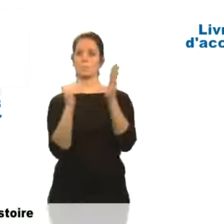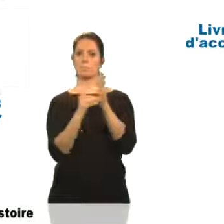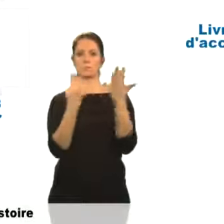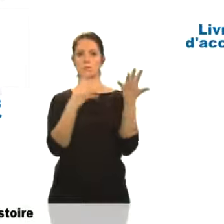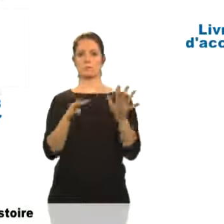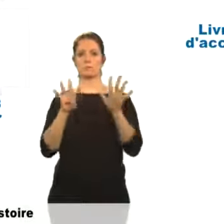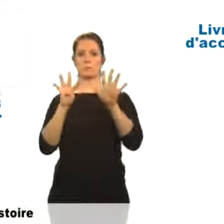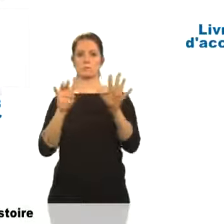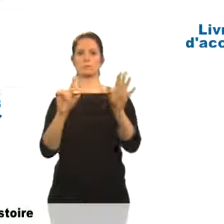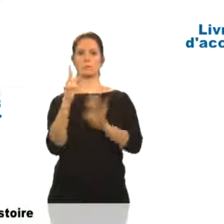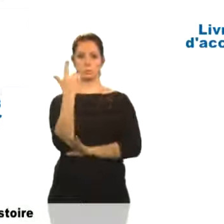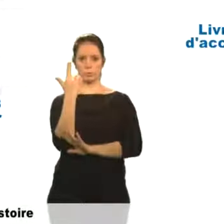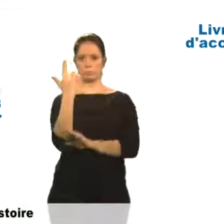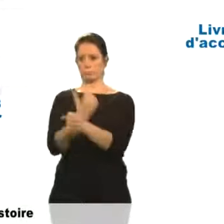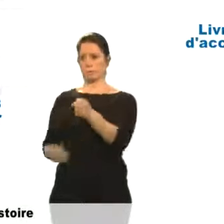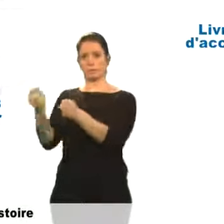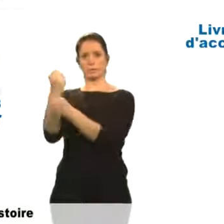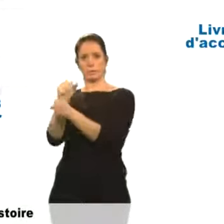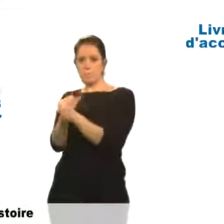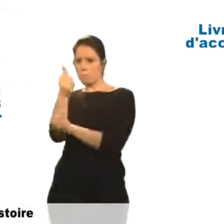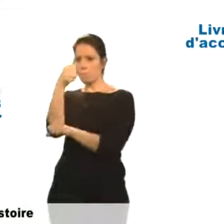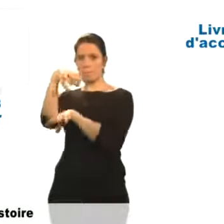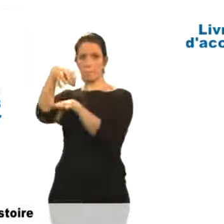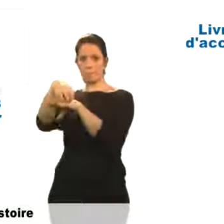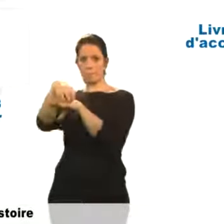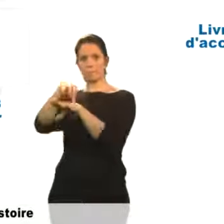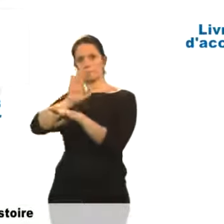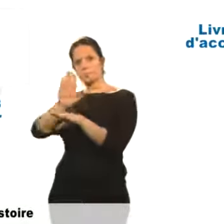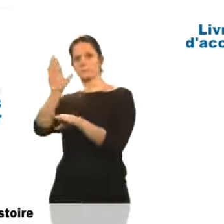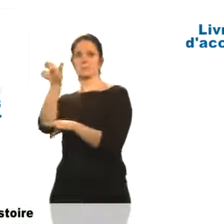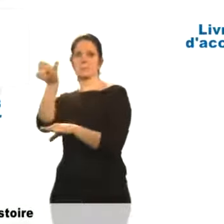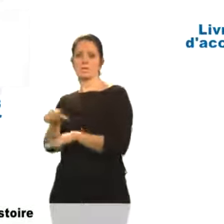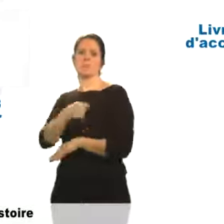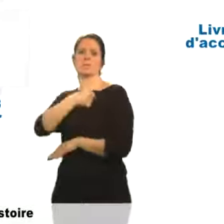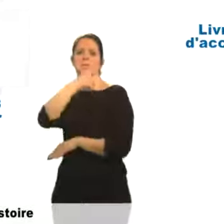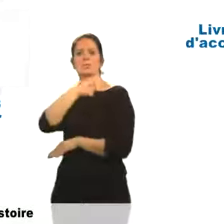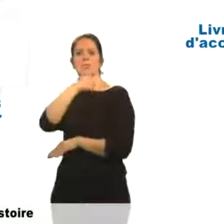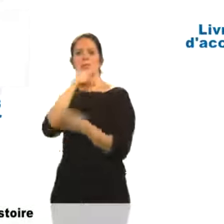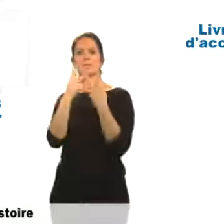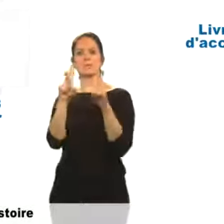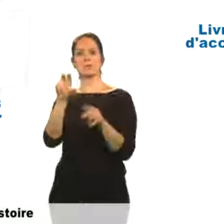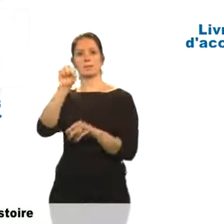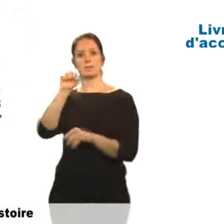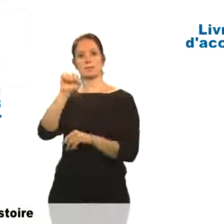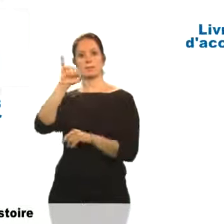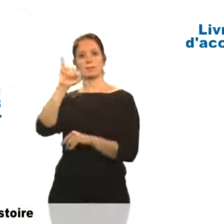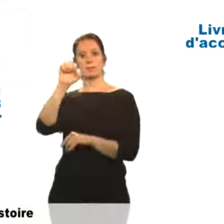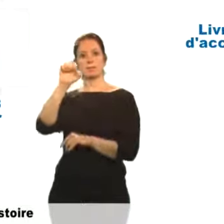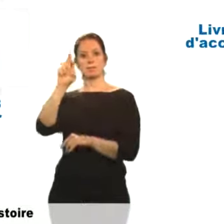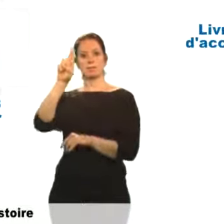1992. Création du premier pôle gérontologique à Sierentz. Actuellement, il en existe 22